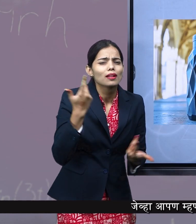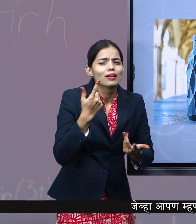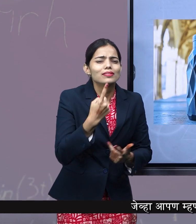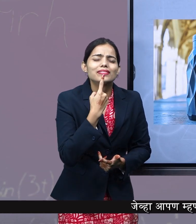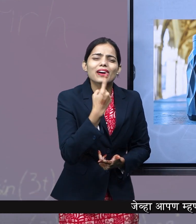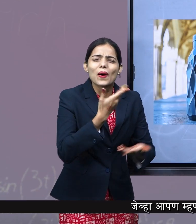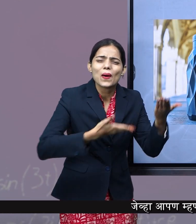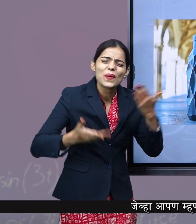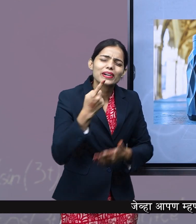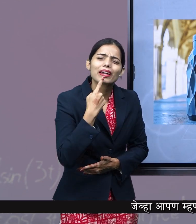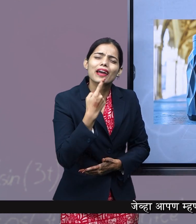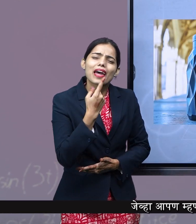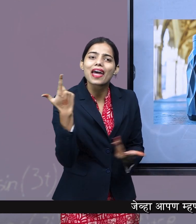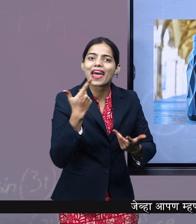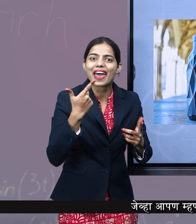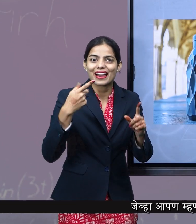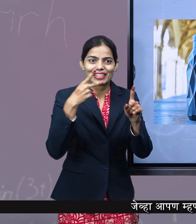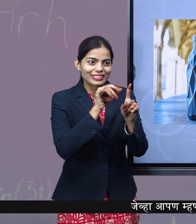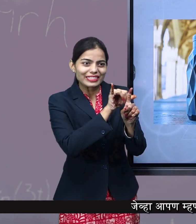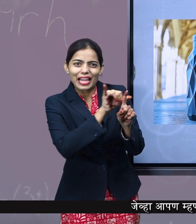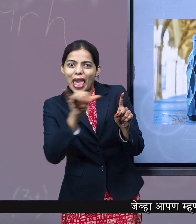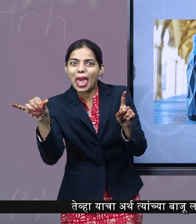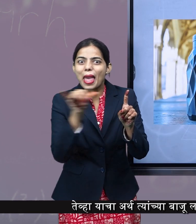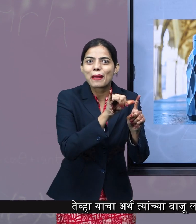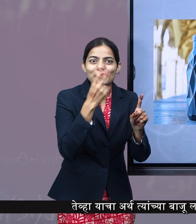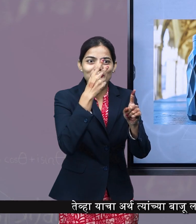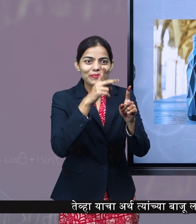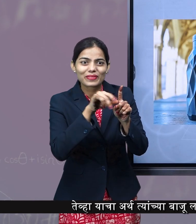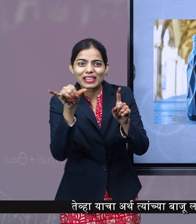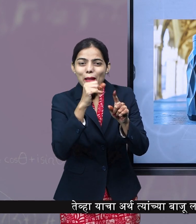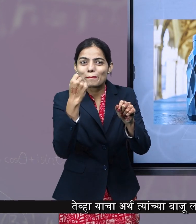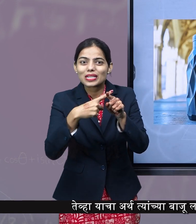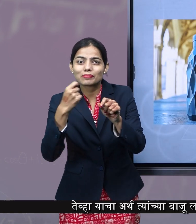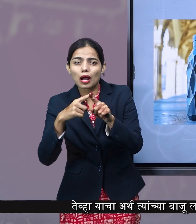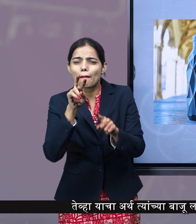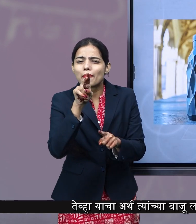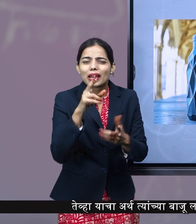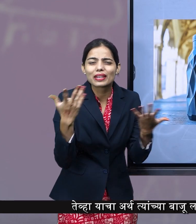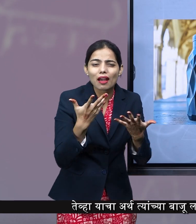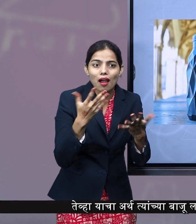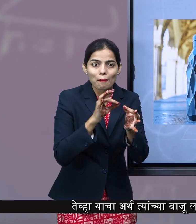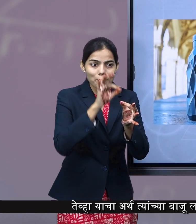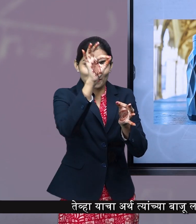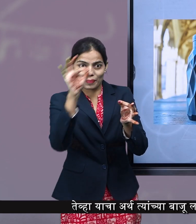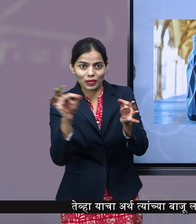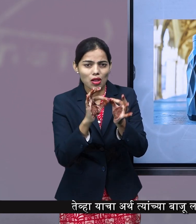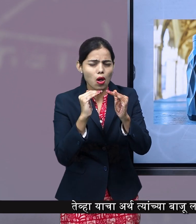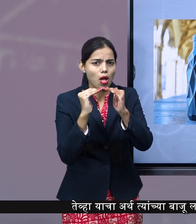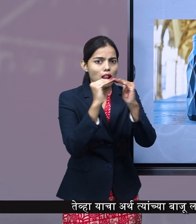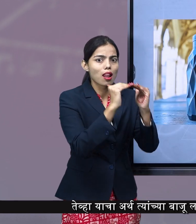जेव्हा आपण म्हणतो की दोन त्रिकोण एकरूप आहेत, तेव्हा याचा अर्थ त्याच्या बाजू लांबीने समान